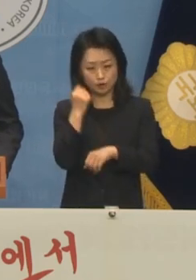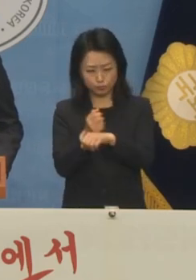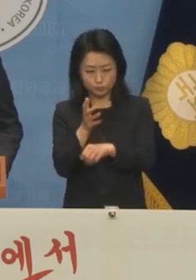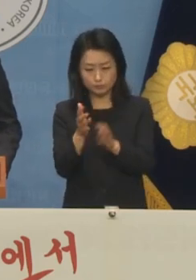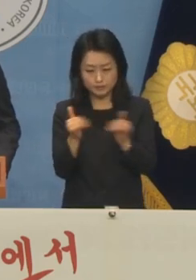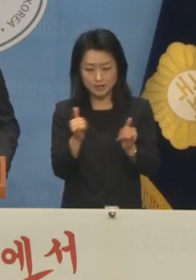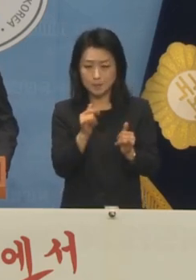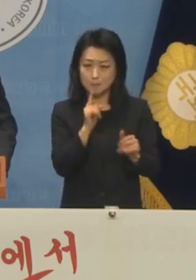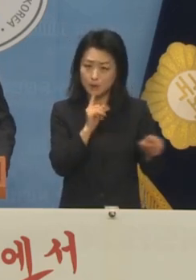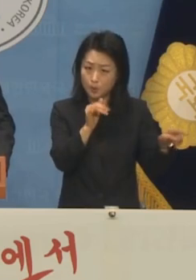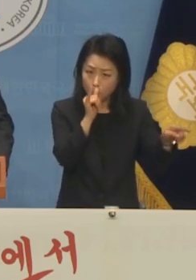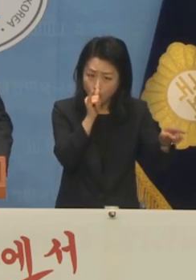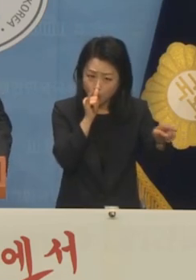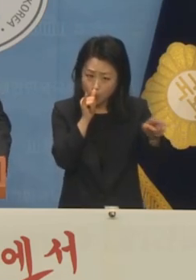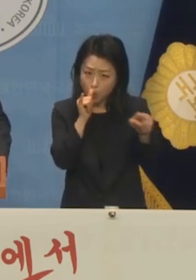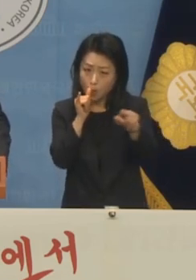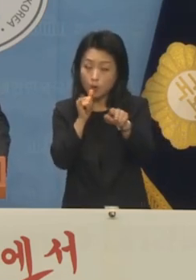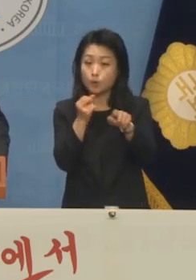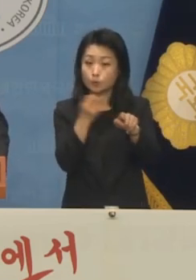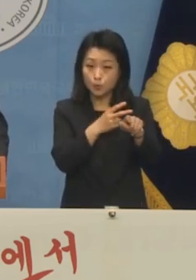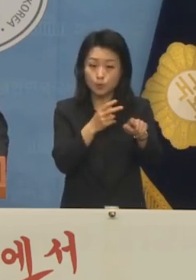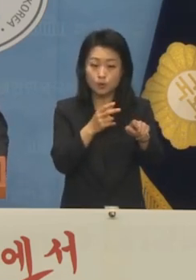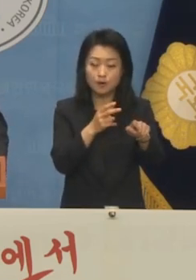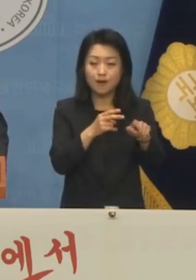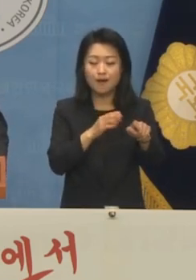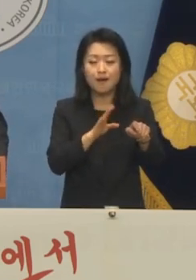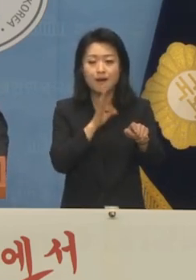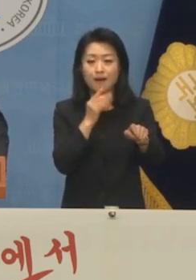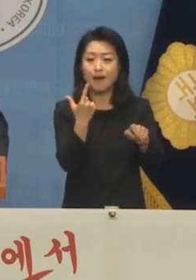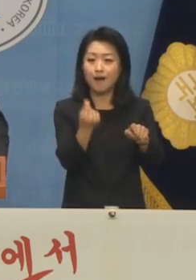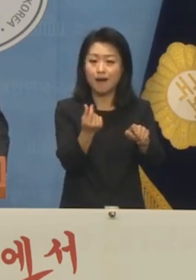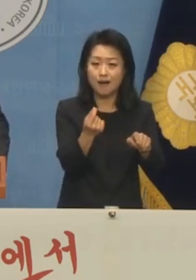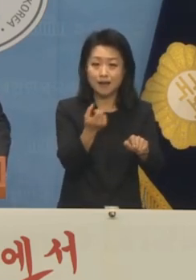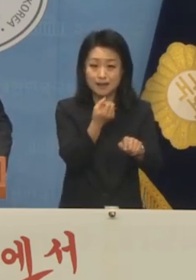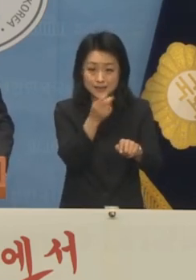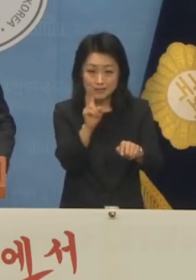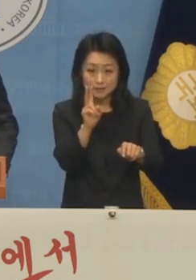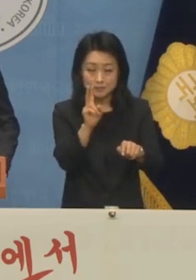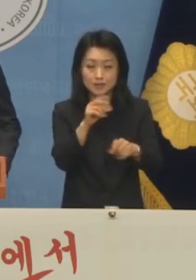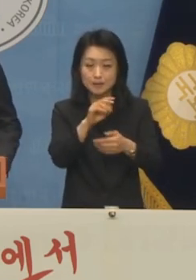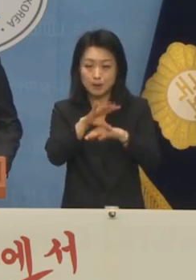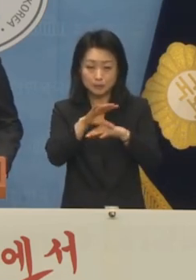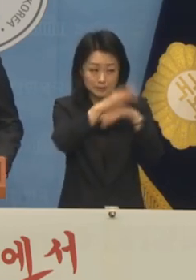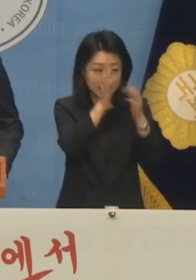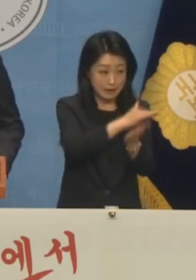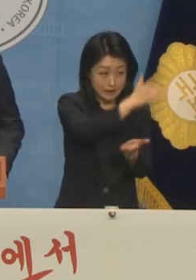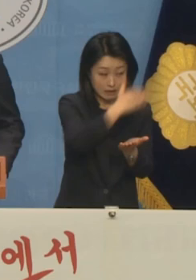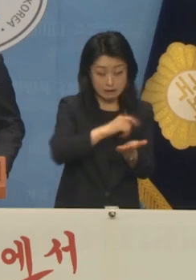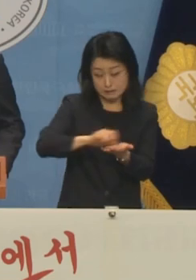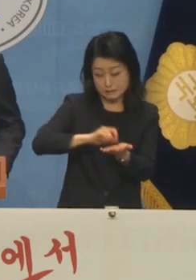흘러나오고 있고 몇몇 언론은 마치 기다렸다는 듯이 이를 퍼나르고 있습니다.